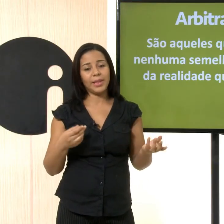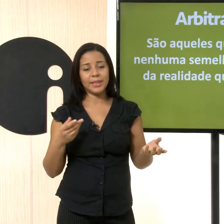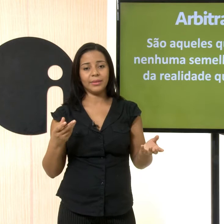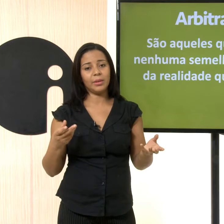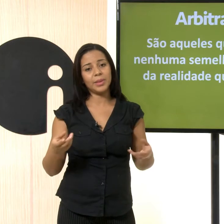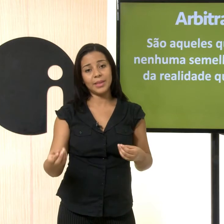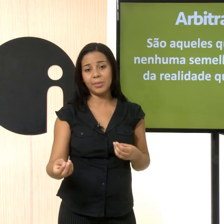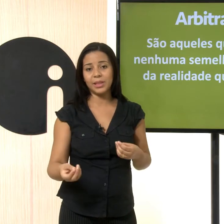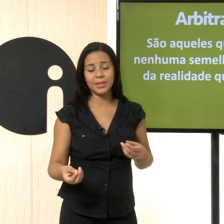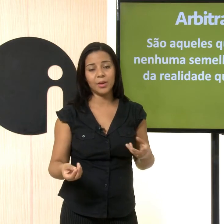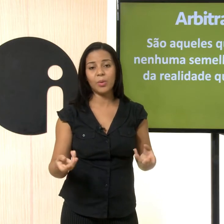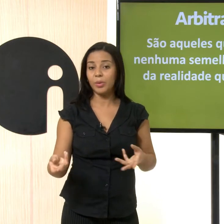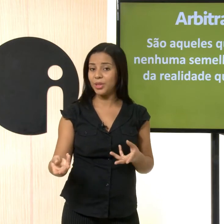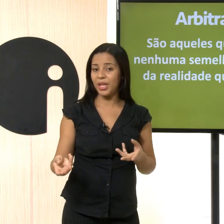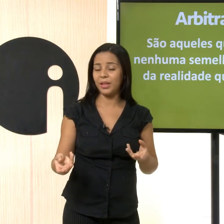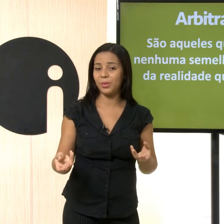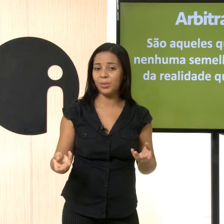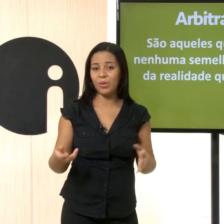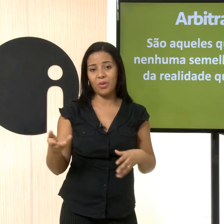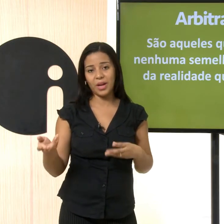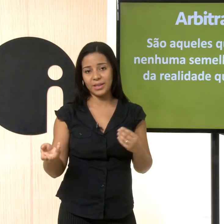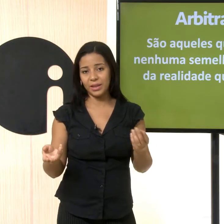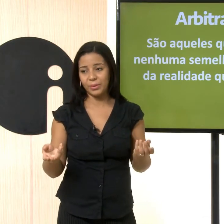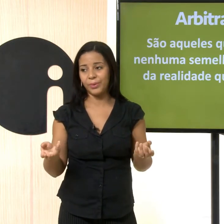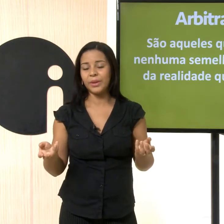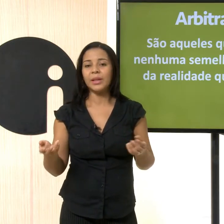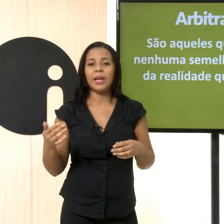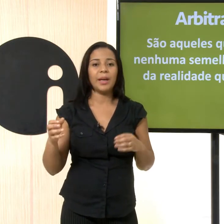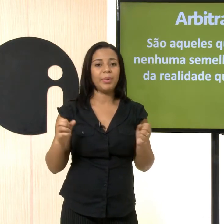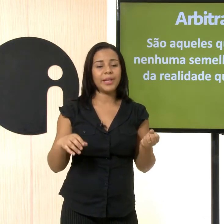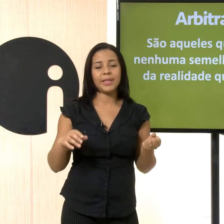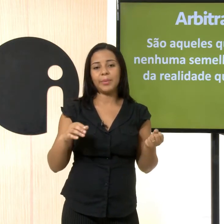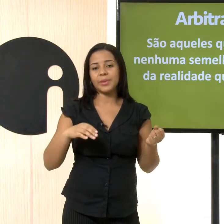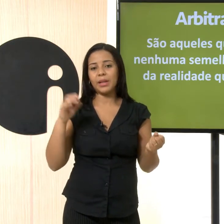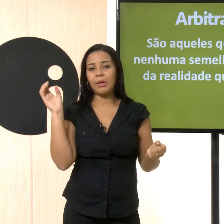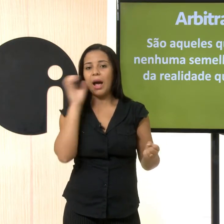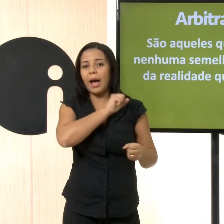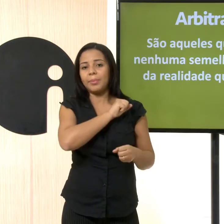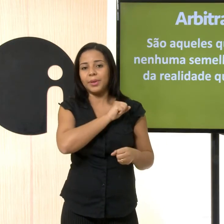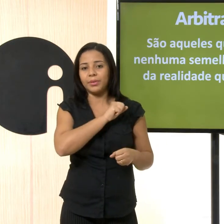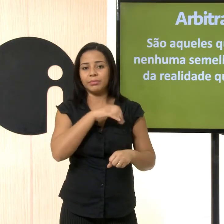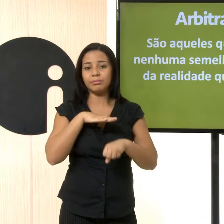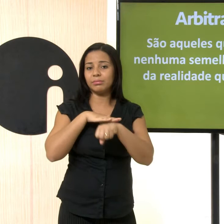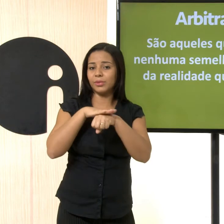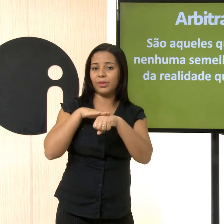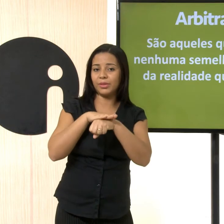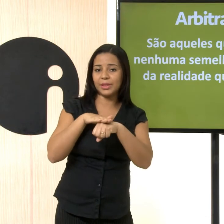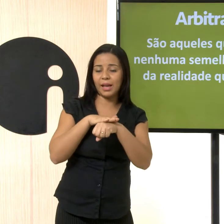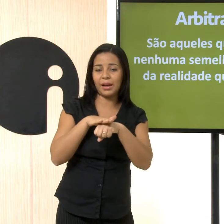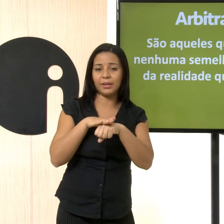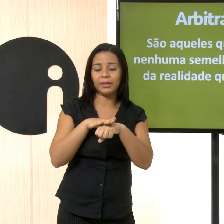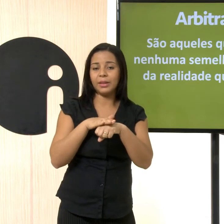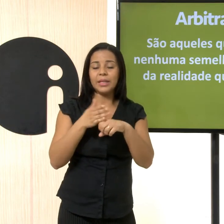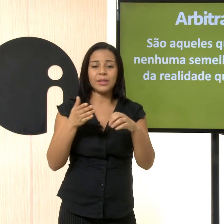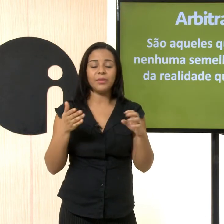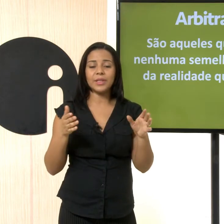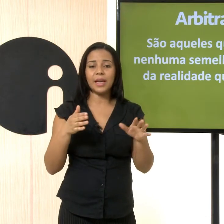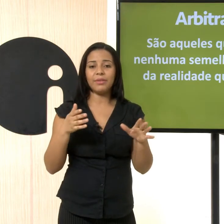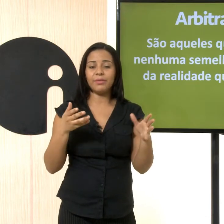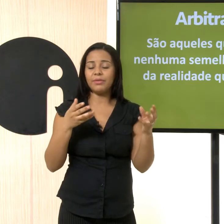representa uma semelhança com o objeto ou com a ação. Por exemplo, sinal rápido, conversar. Se eu fizer